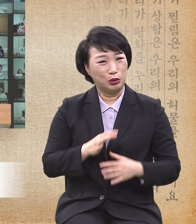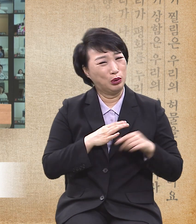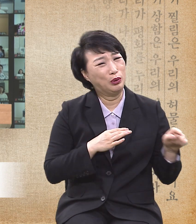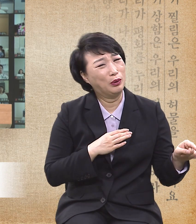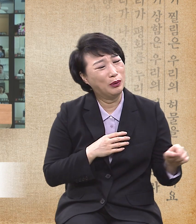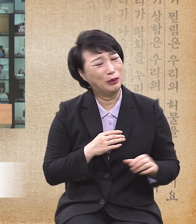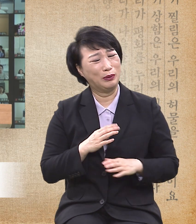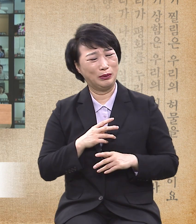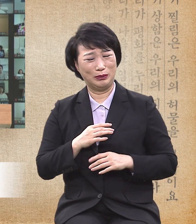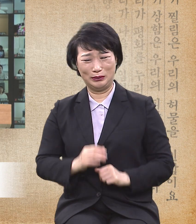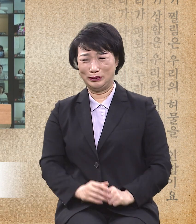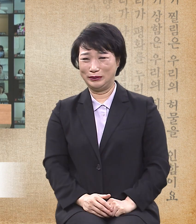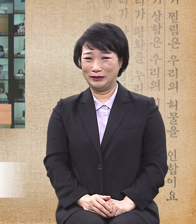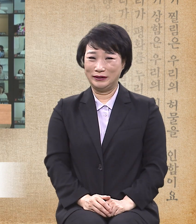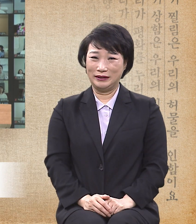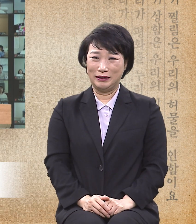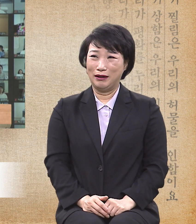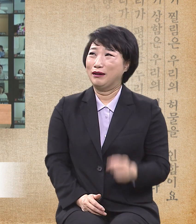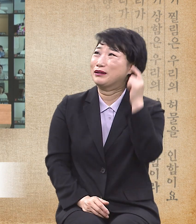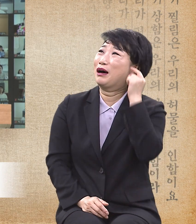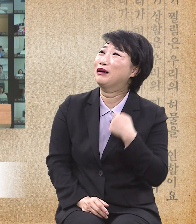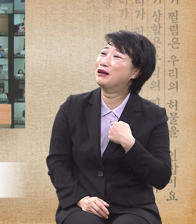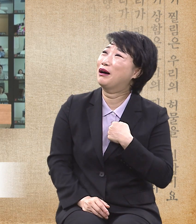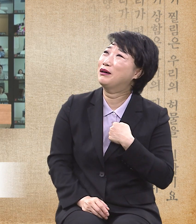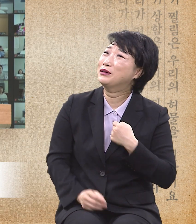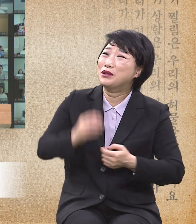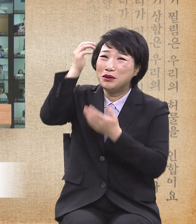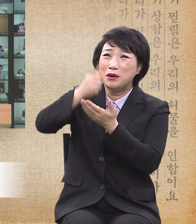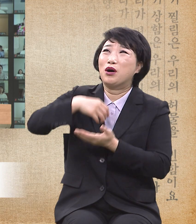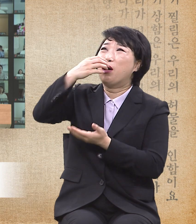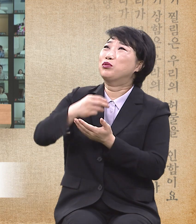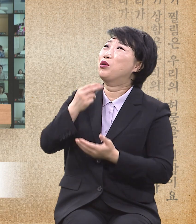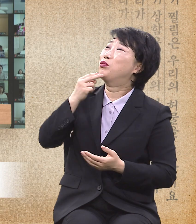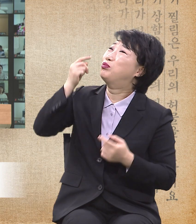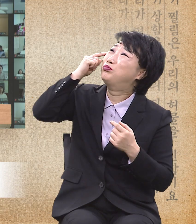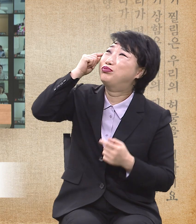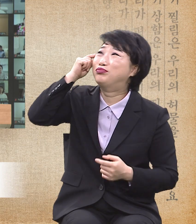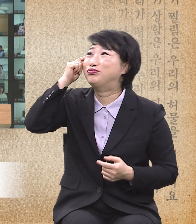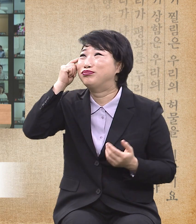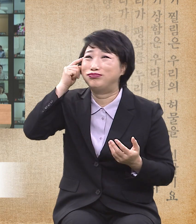두렵지요. 왜 나는 성령의 감동이 없나?